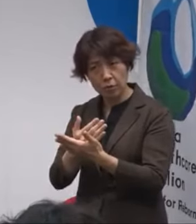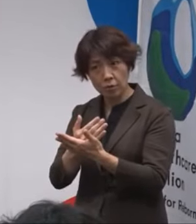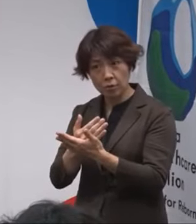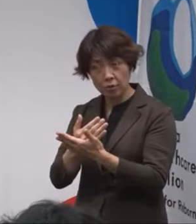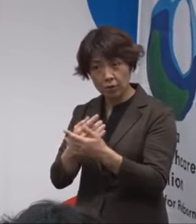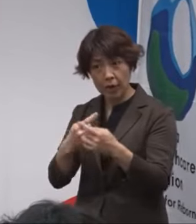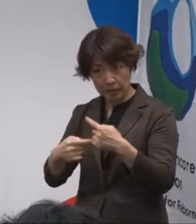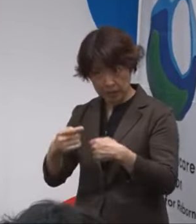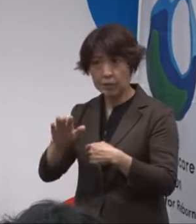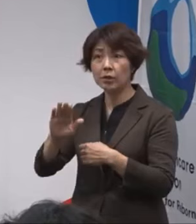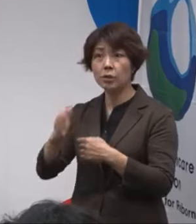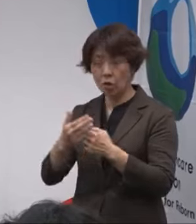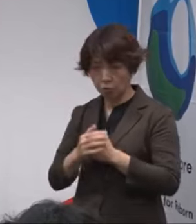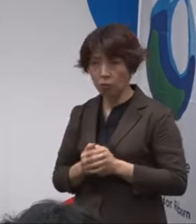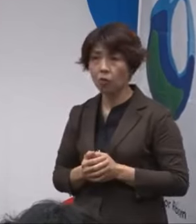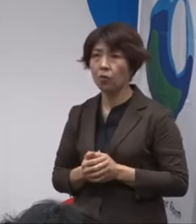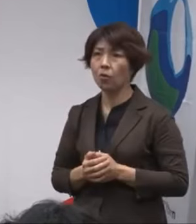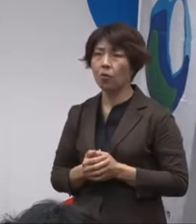なんですが、